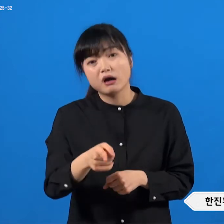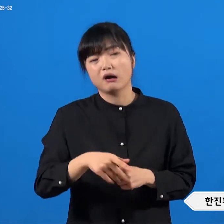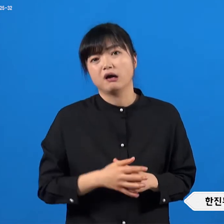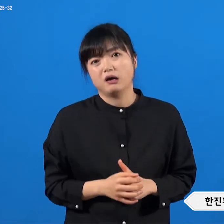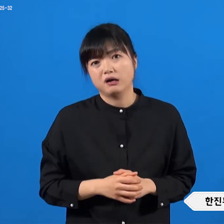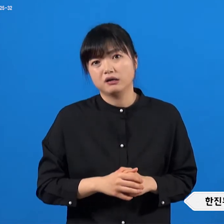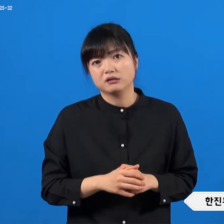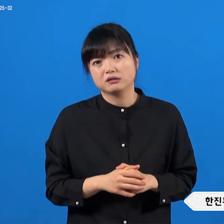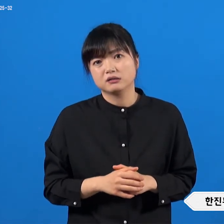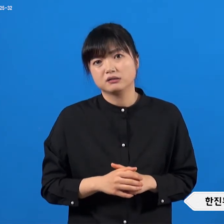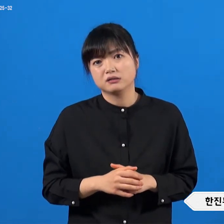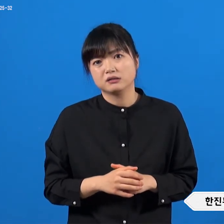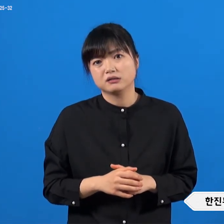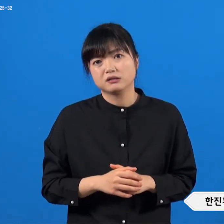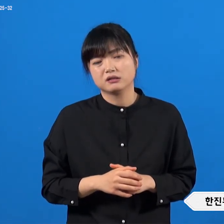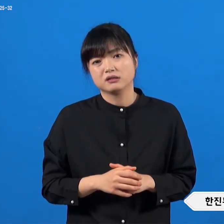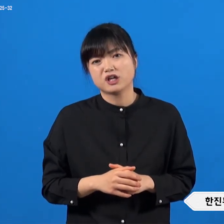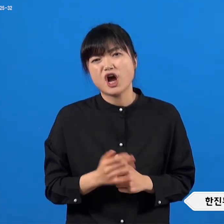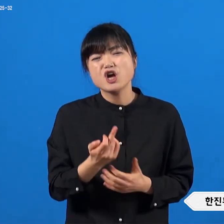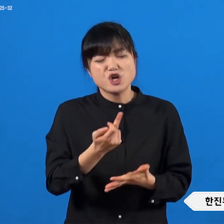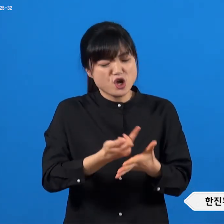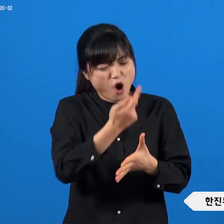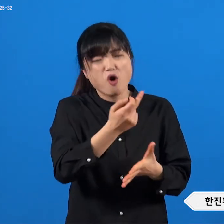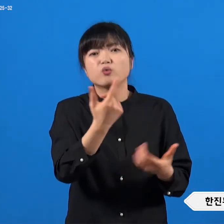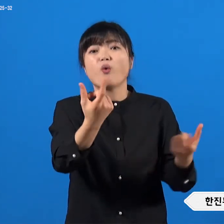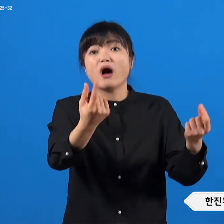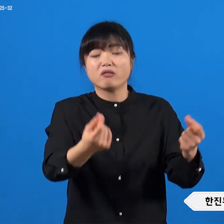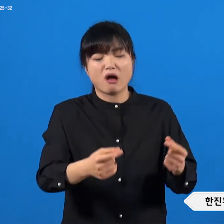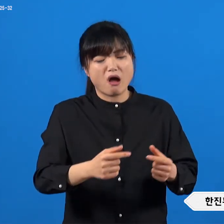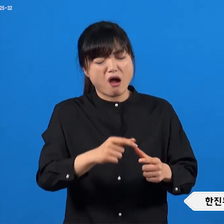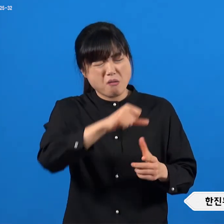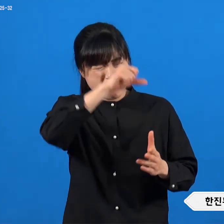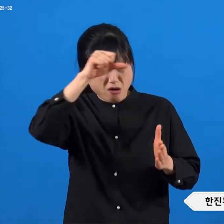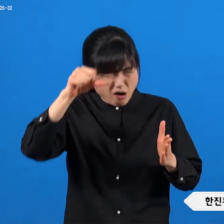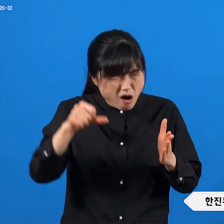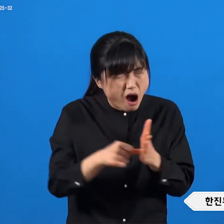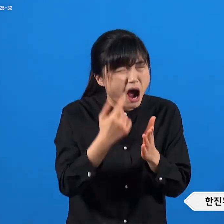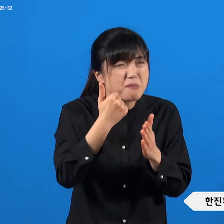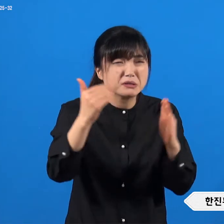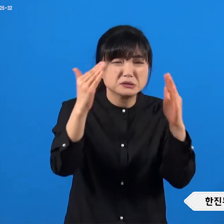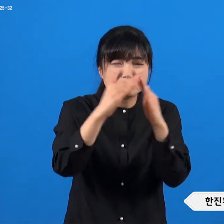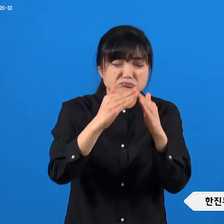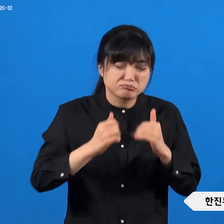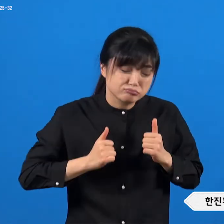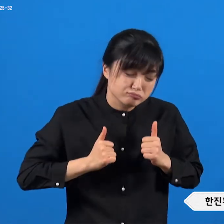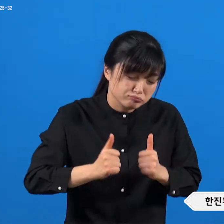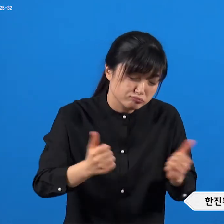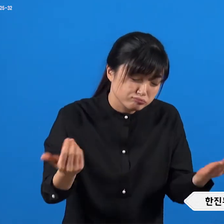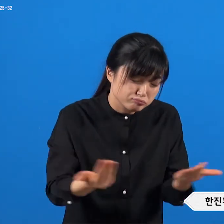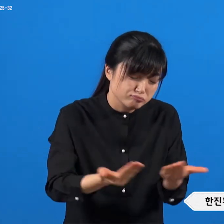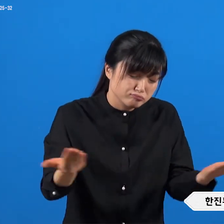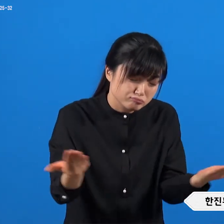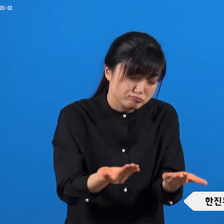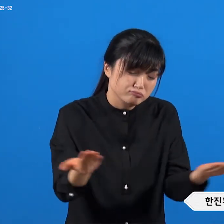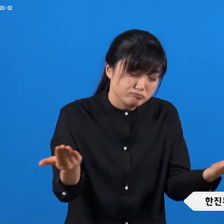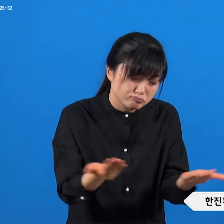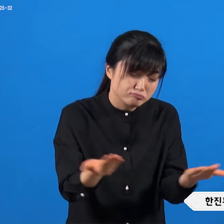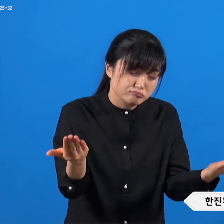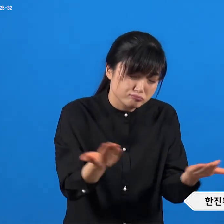일이 어디 있습니까? 꼭 이 형이죠, 형. 평생 아버지 집에서 성실하게 일